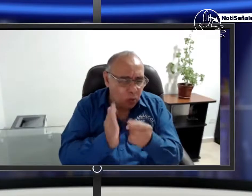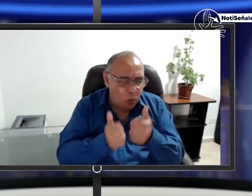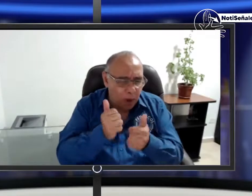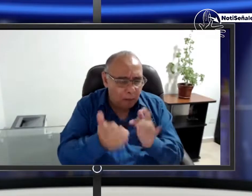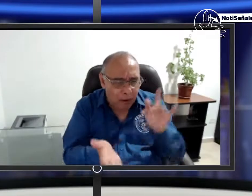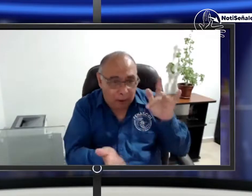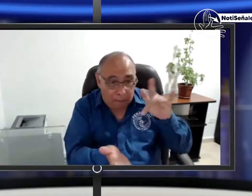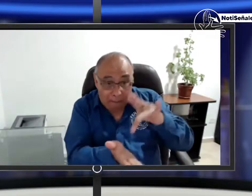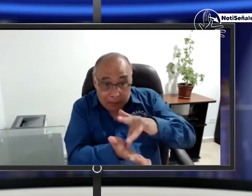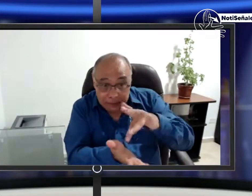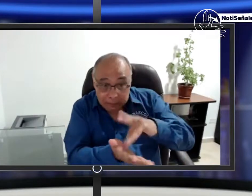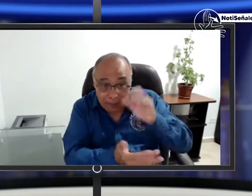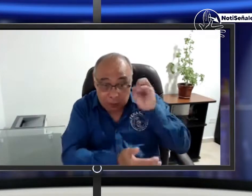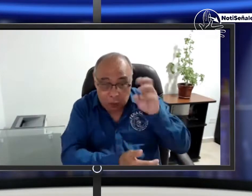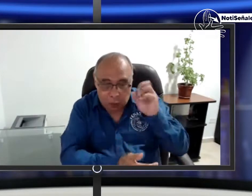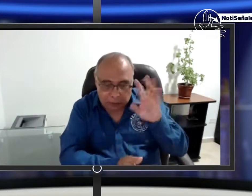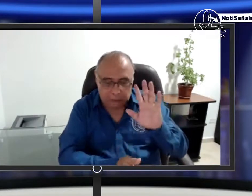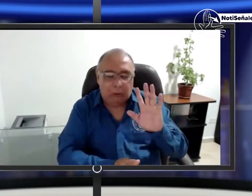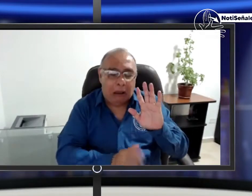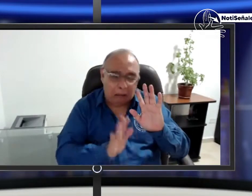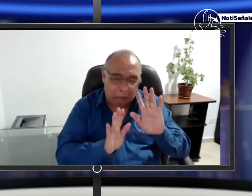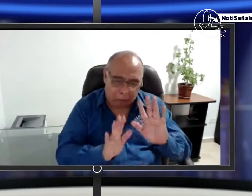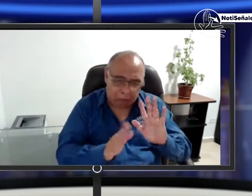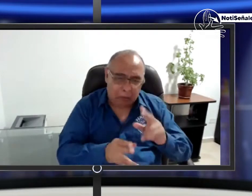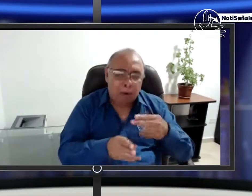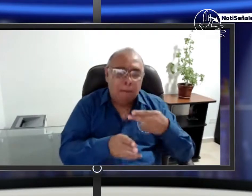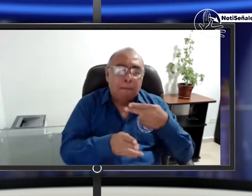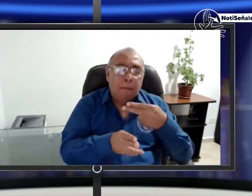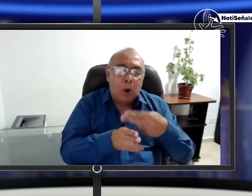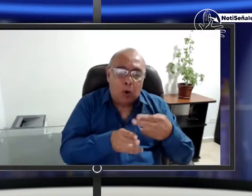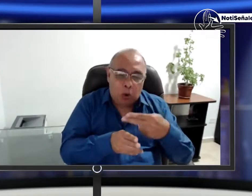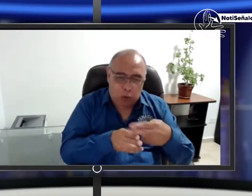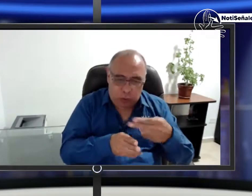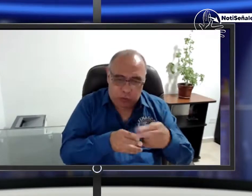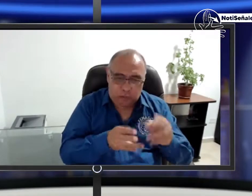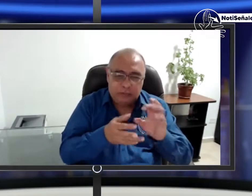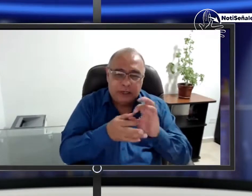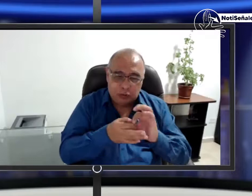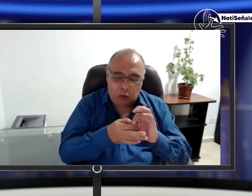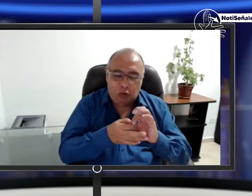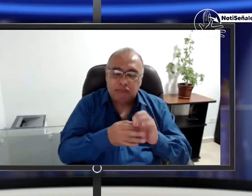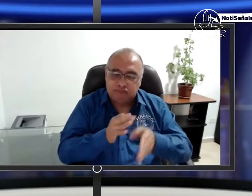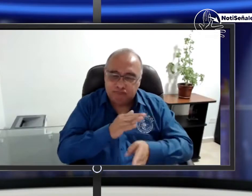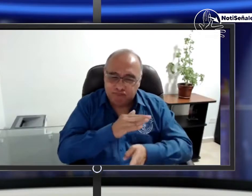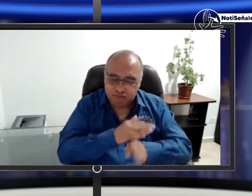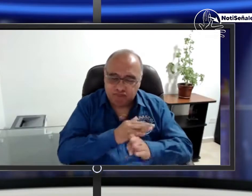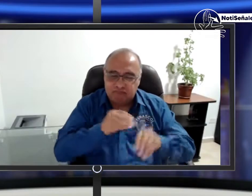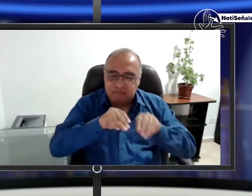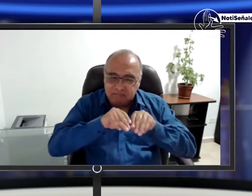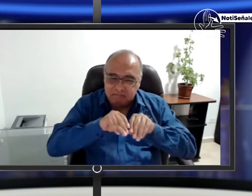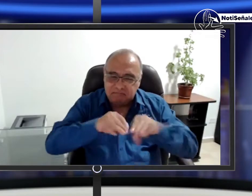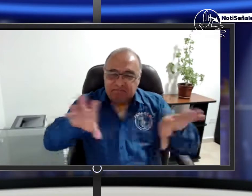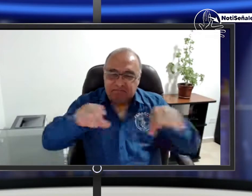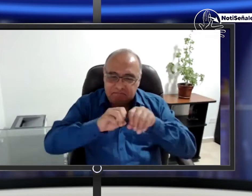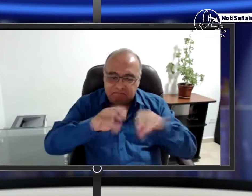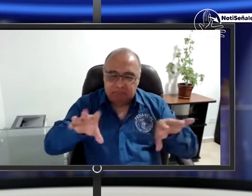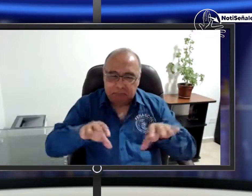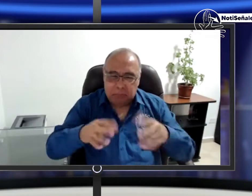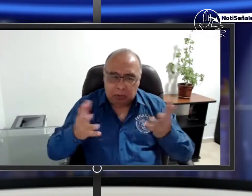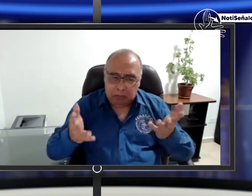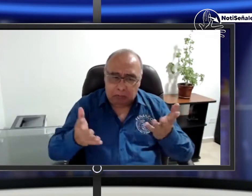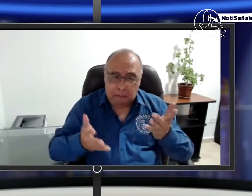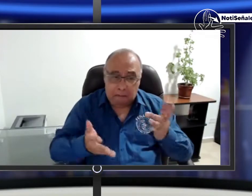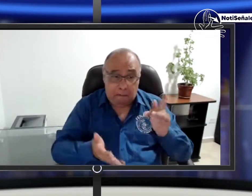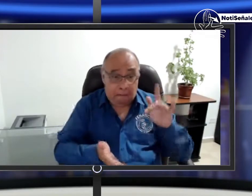congreso cuáles son esas condiciones de participación para responder debo decir que muy pronto